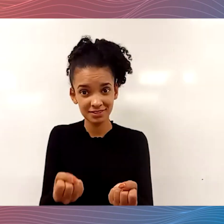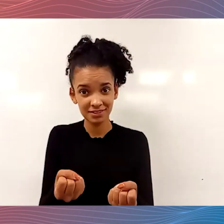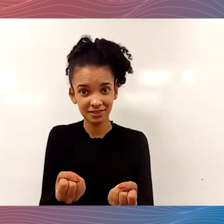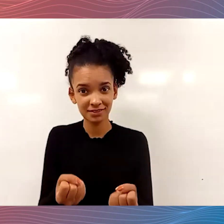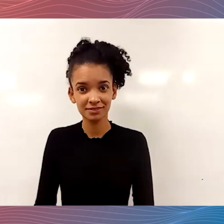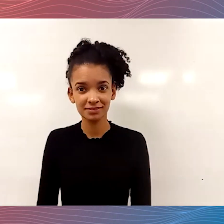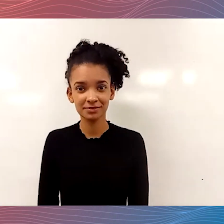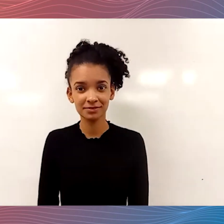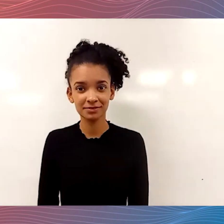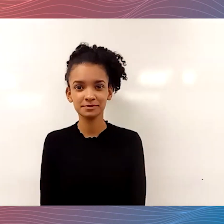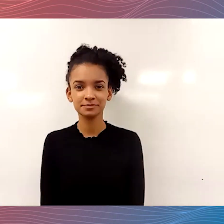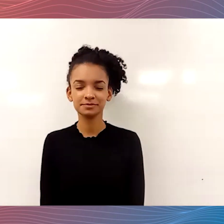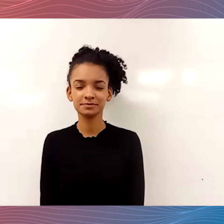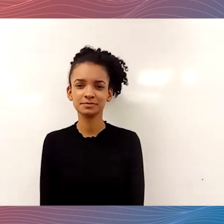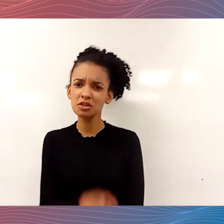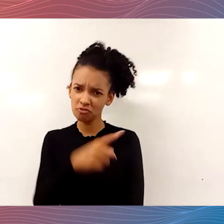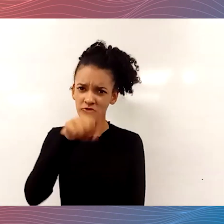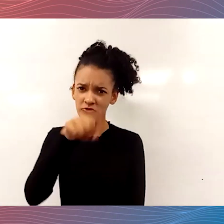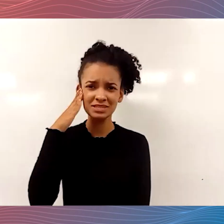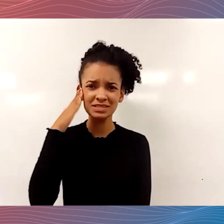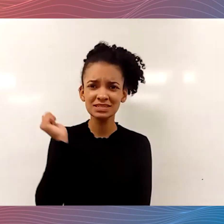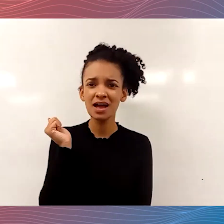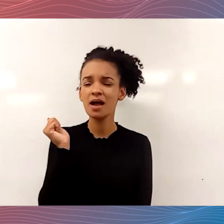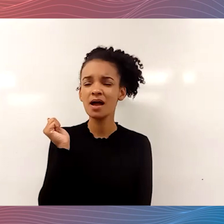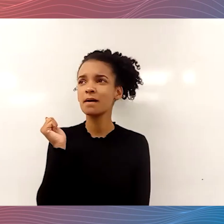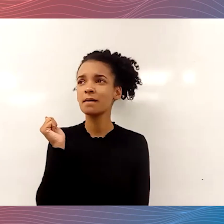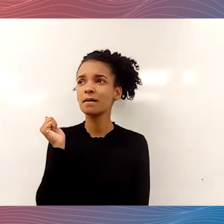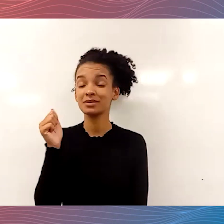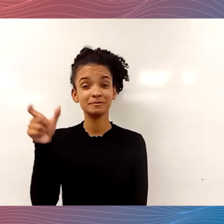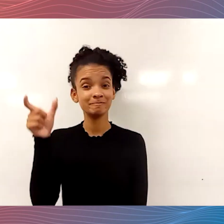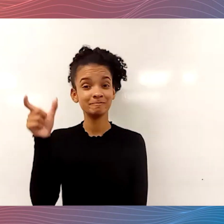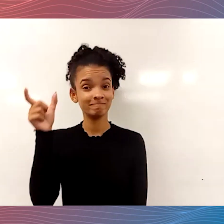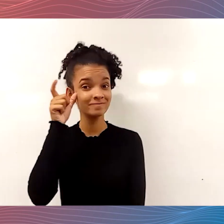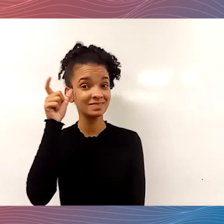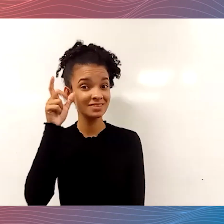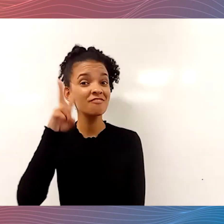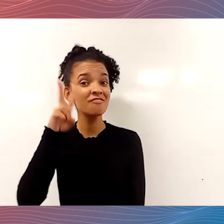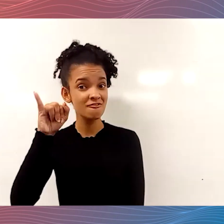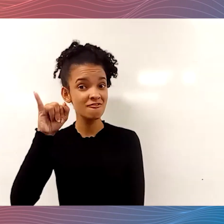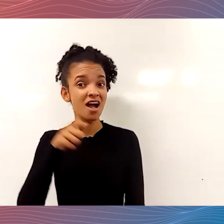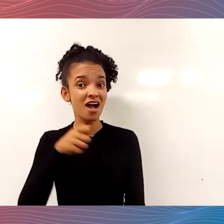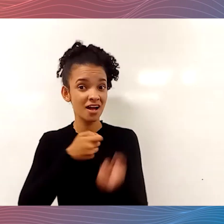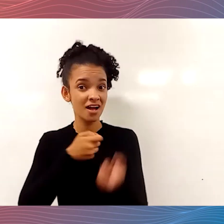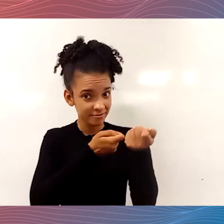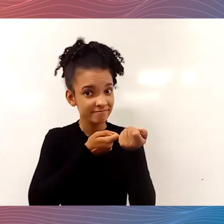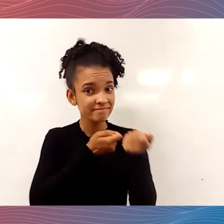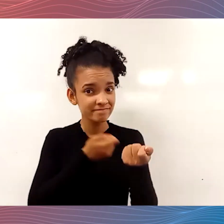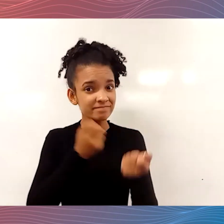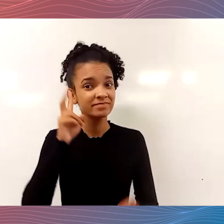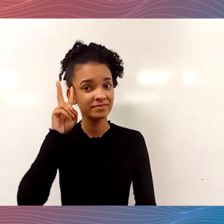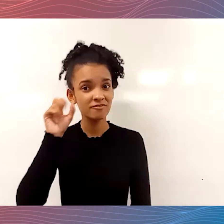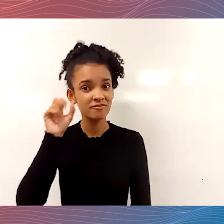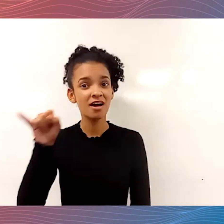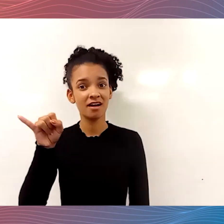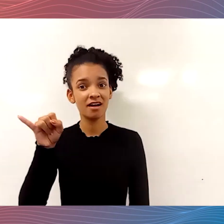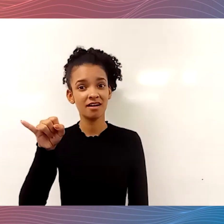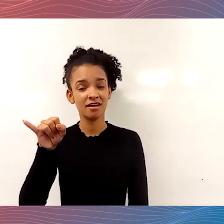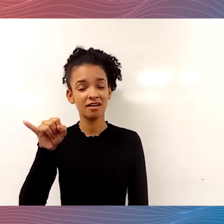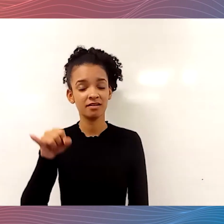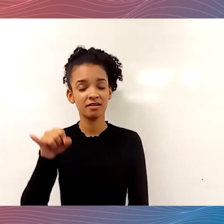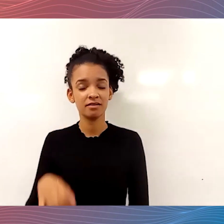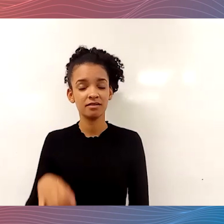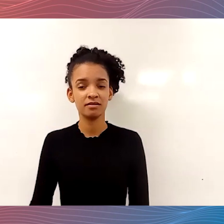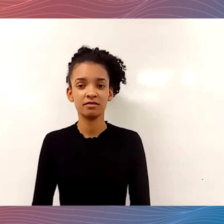E vocês sabem que ataques virão. E já tem vindo. Os ataques, podem ter certeza, irmão, é